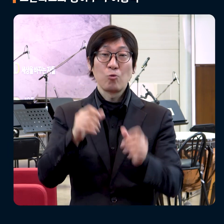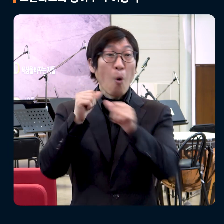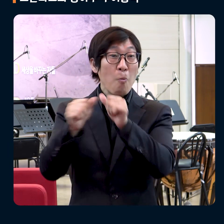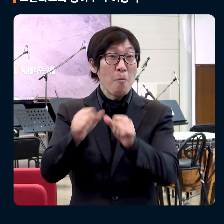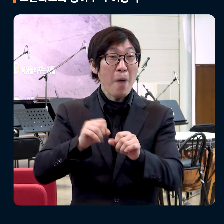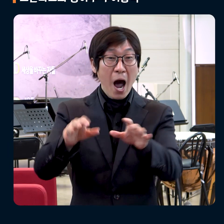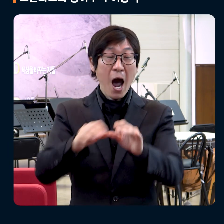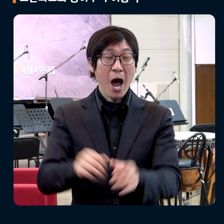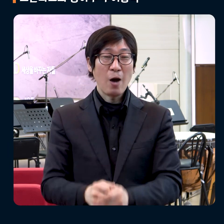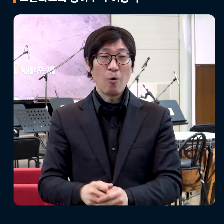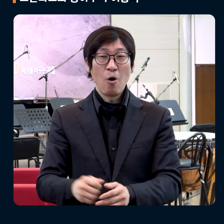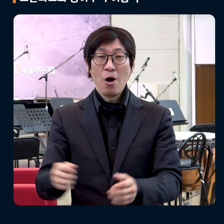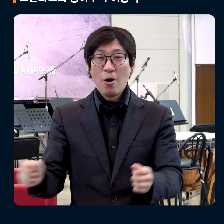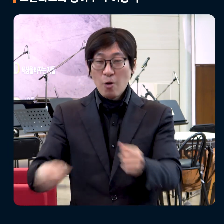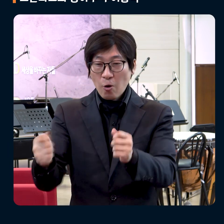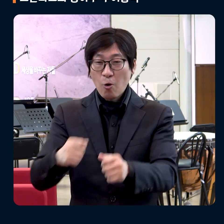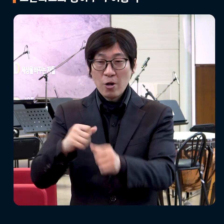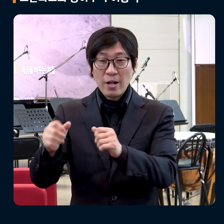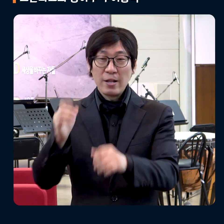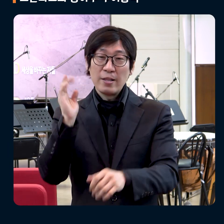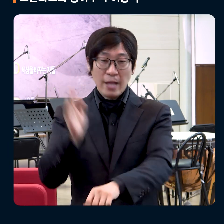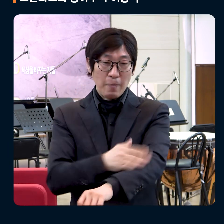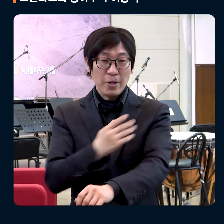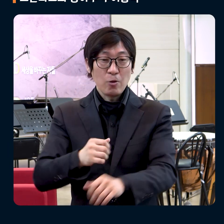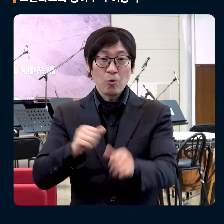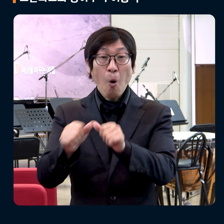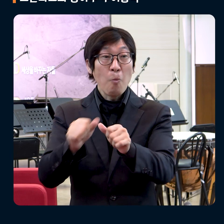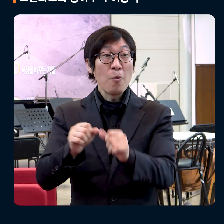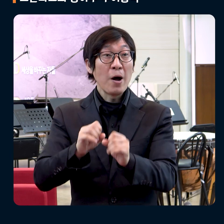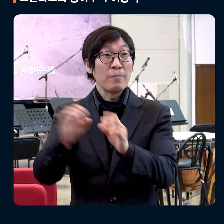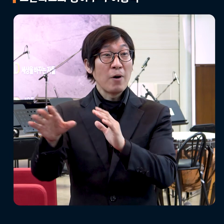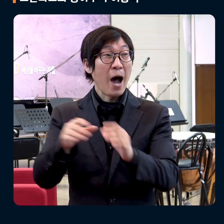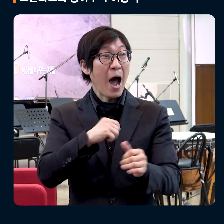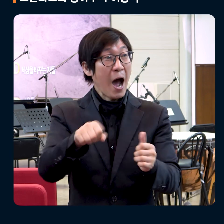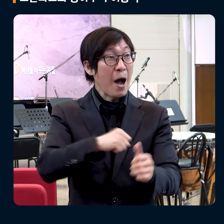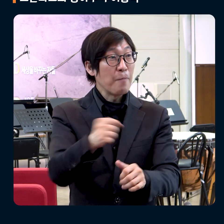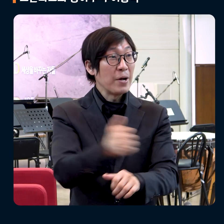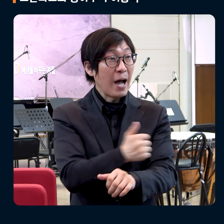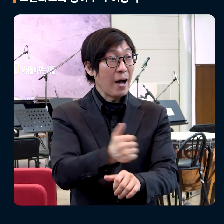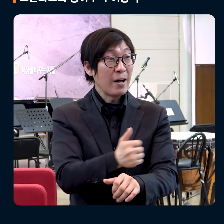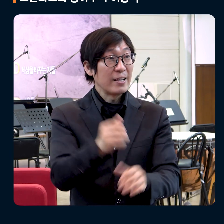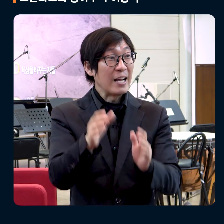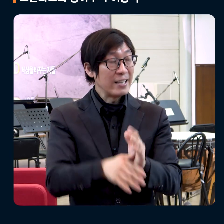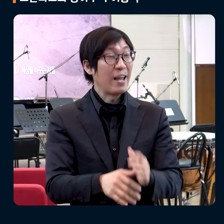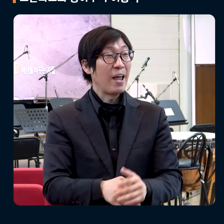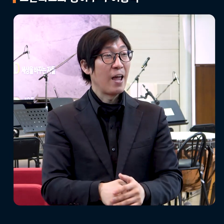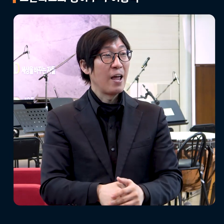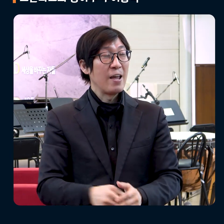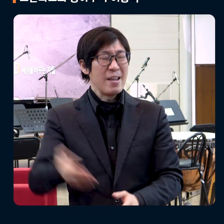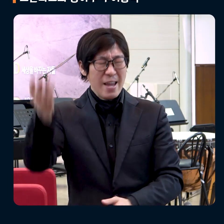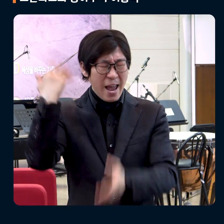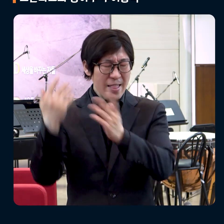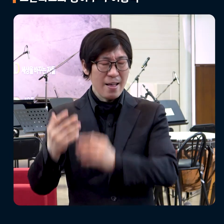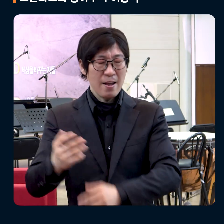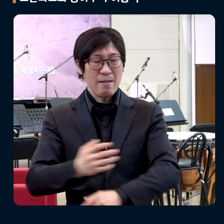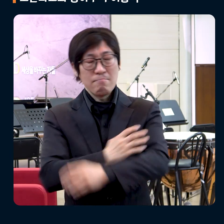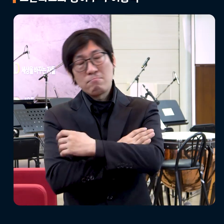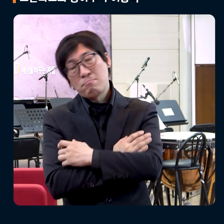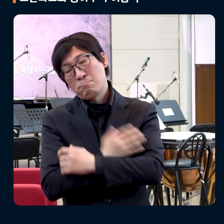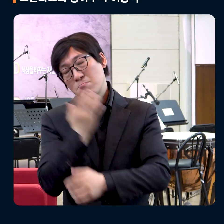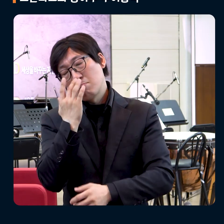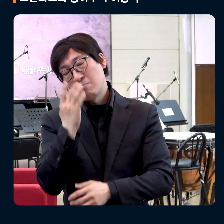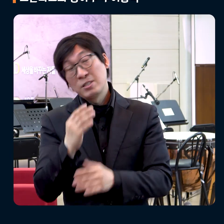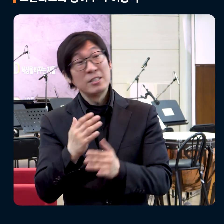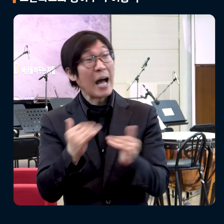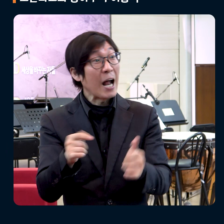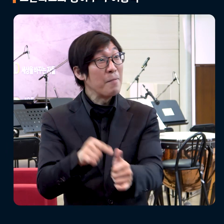거예요. 사람들이 막 꽹가리 치죠. 막 그렇게 나눠줘. 정신이 하나도 없습니다. 그 순간 여러분 있잖아요, 그